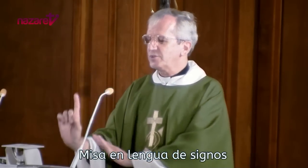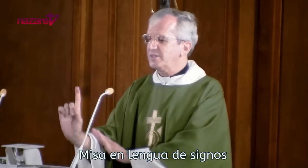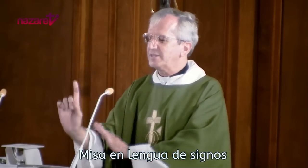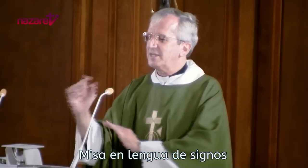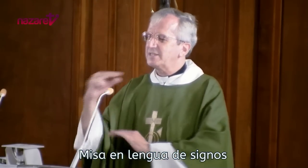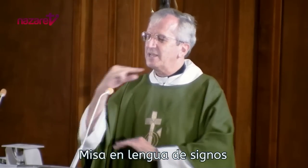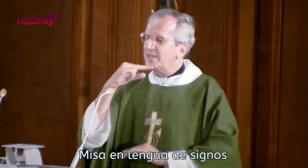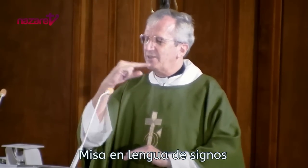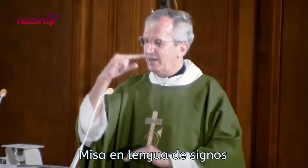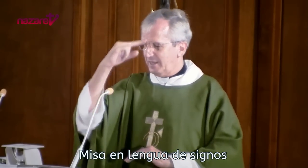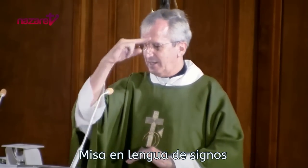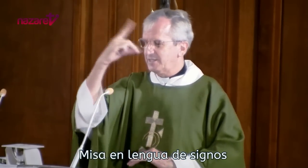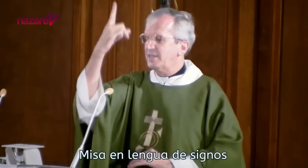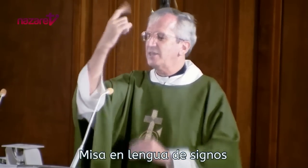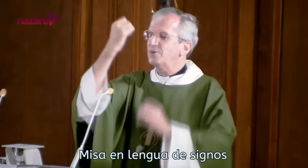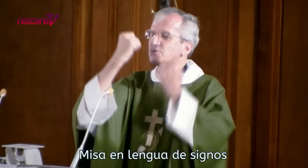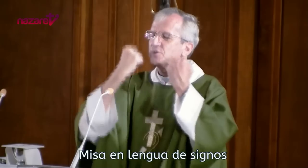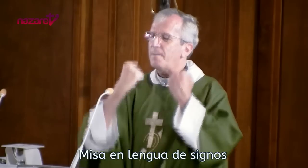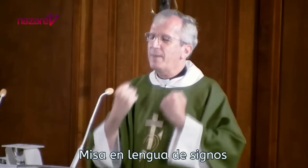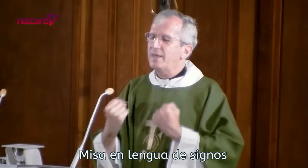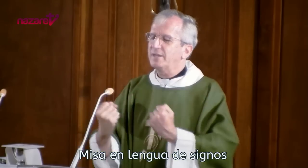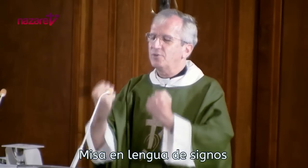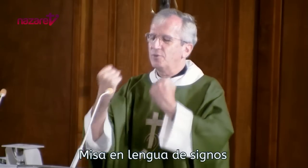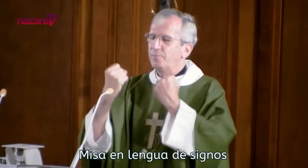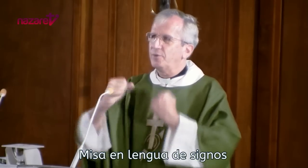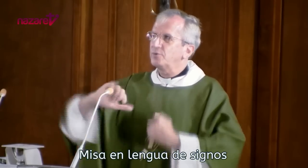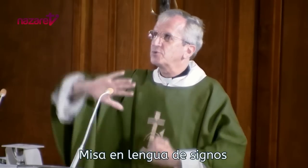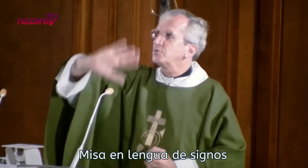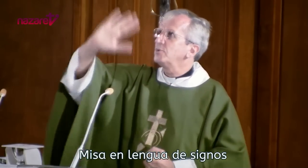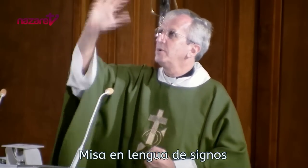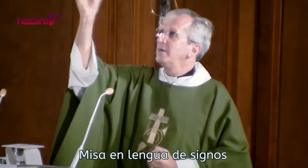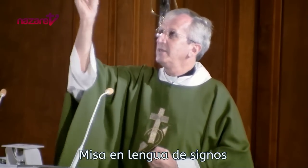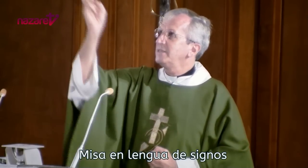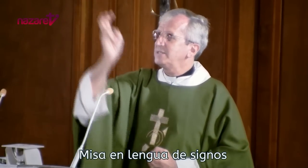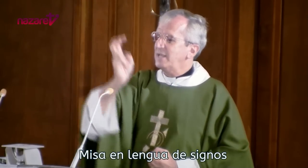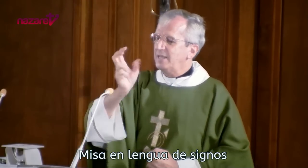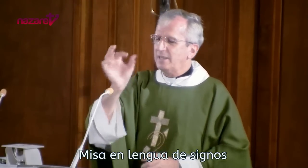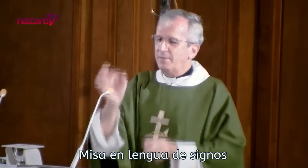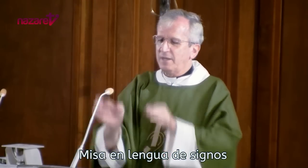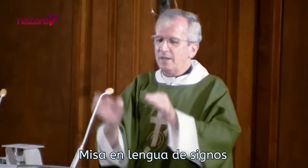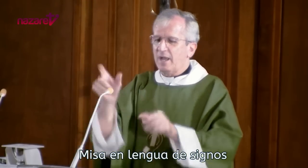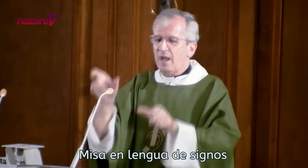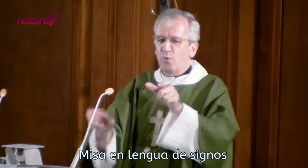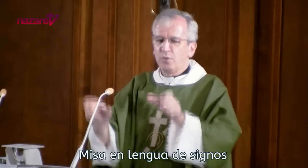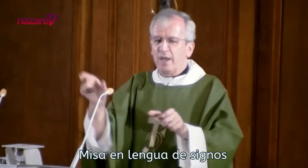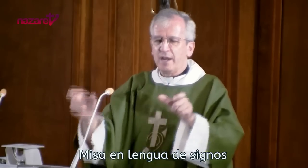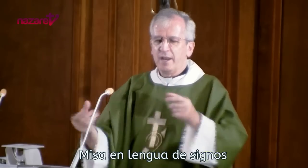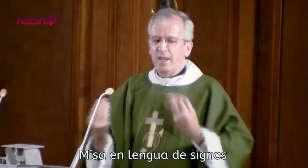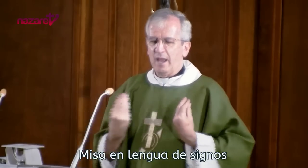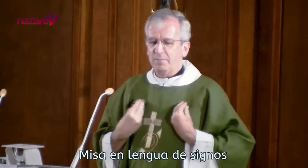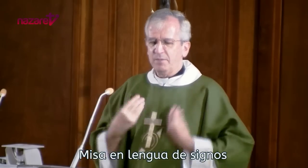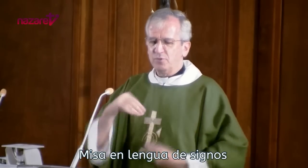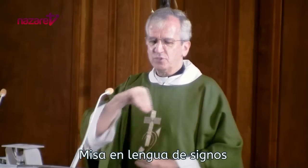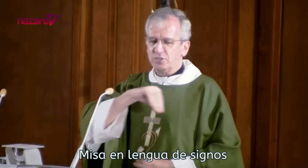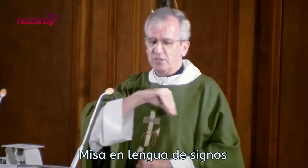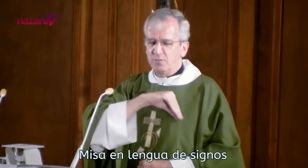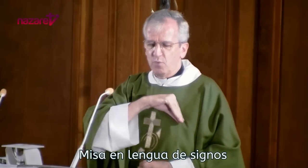está sentado a la derecha de Dios, Padre Todopoderoso. Desde allí ha de venir a juzgar a vivos y